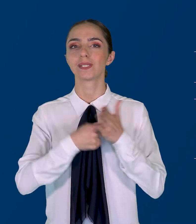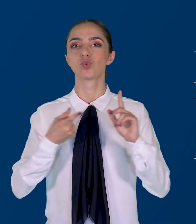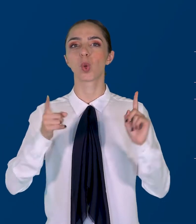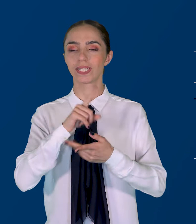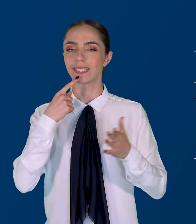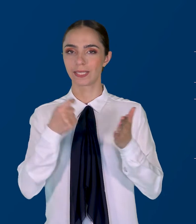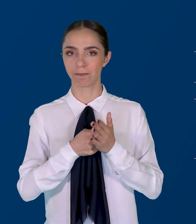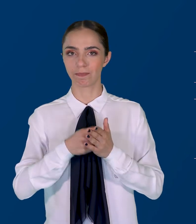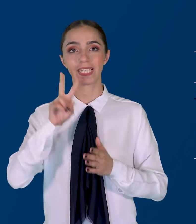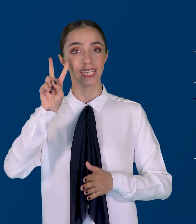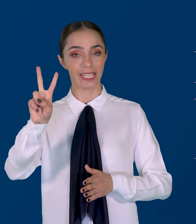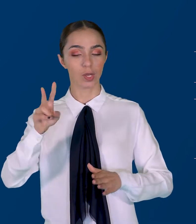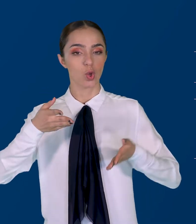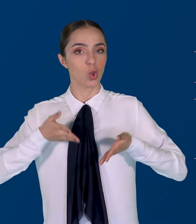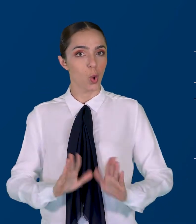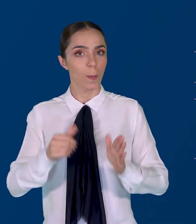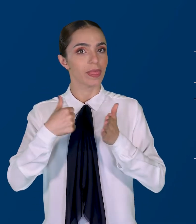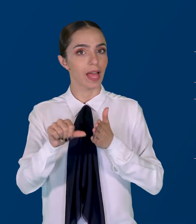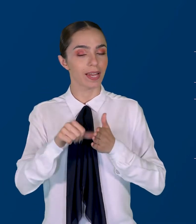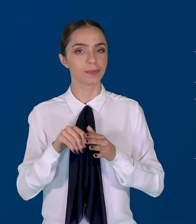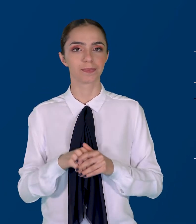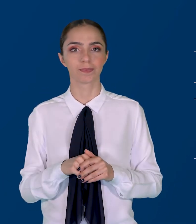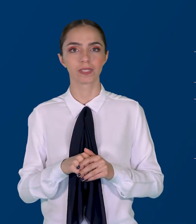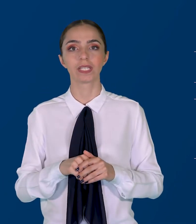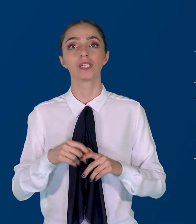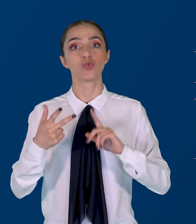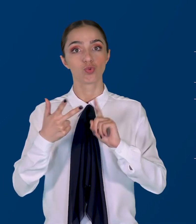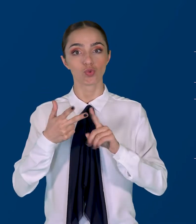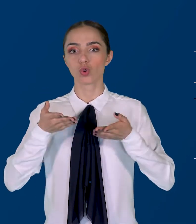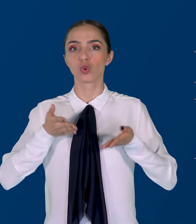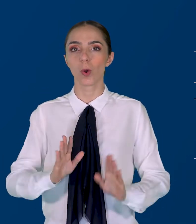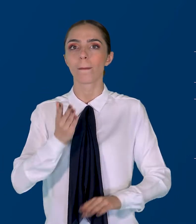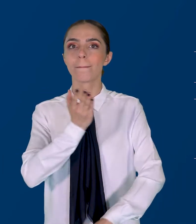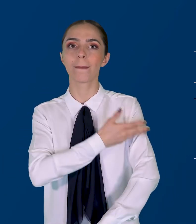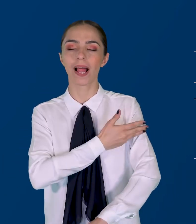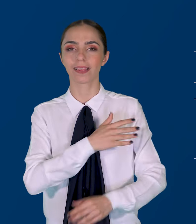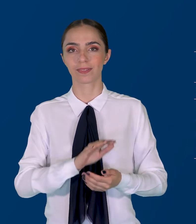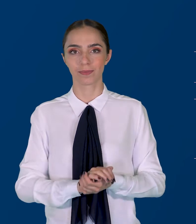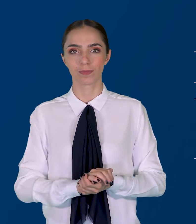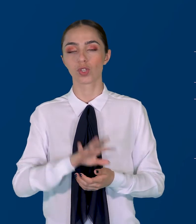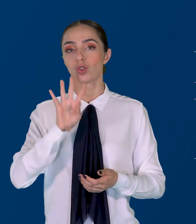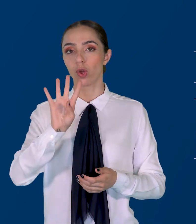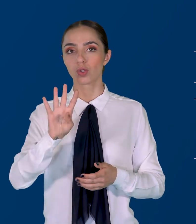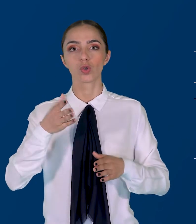Doğum tarihi. 3. Doğum şehri. 4. Doğum ülkesi.